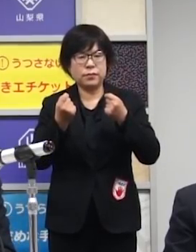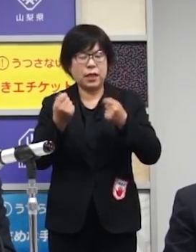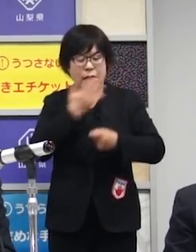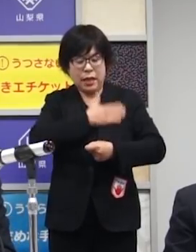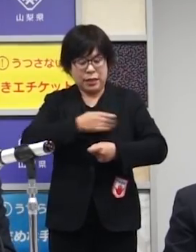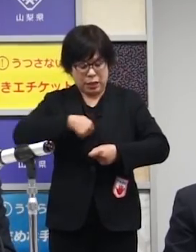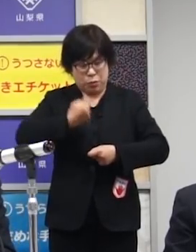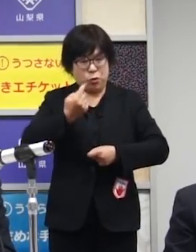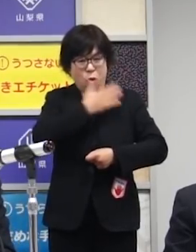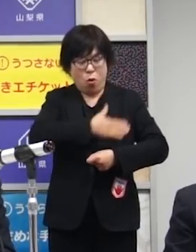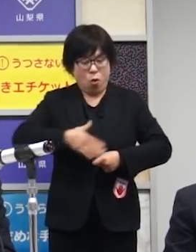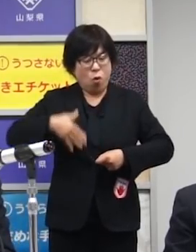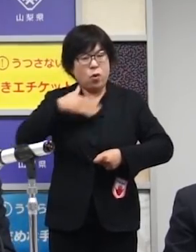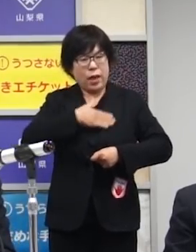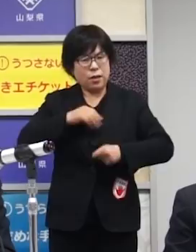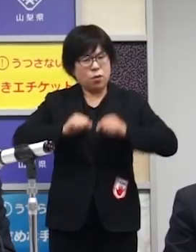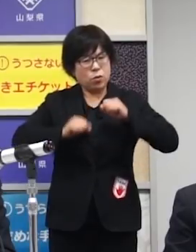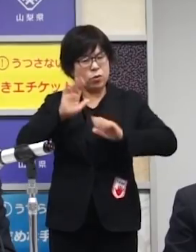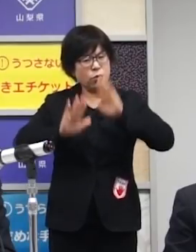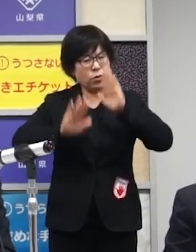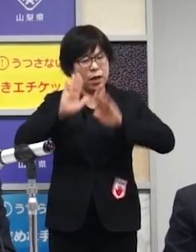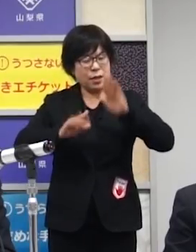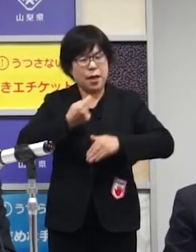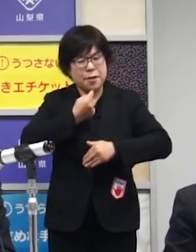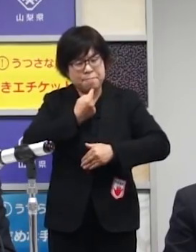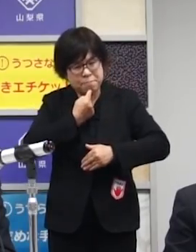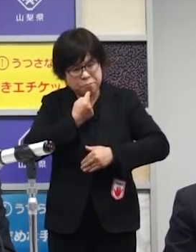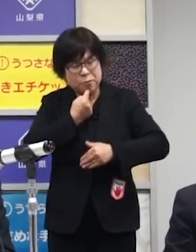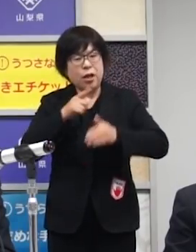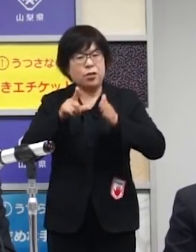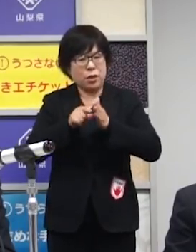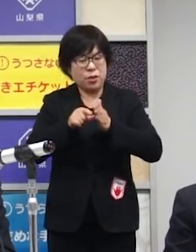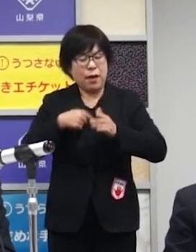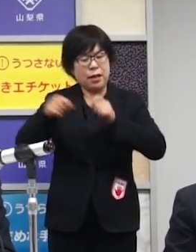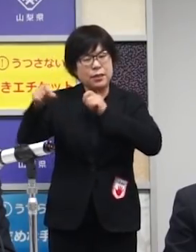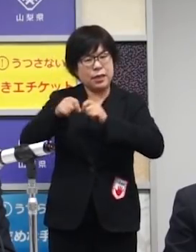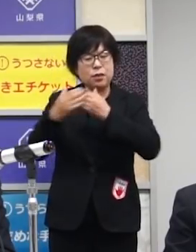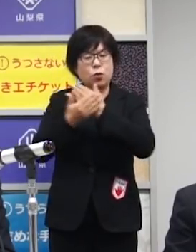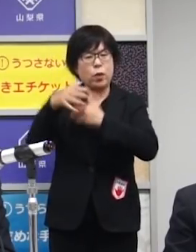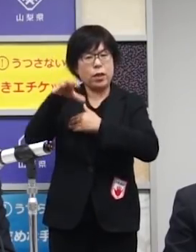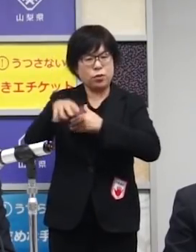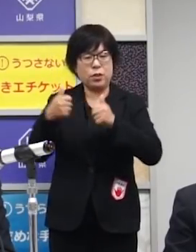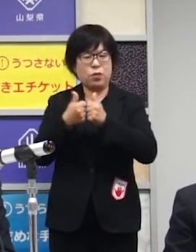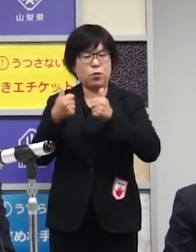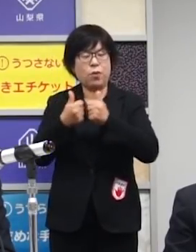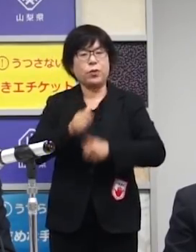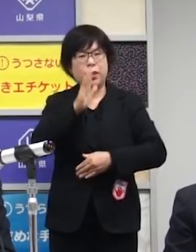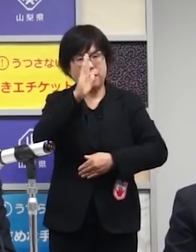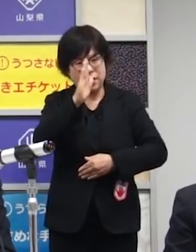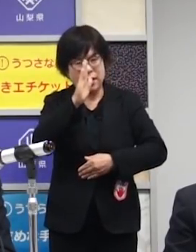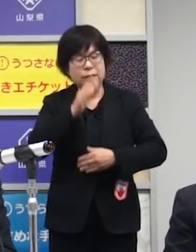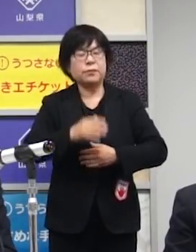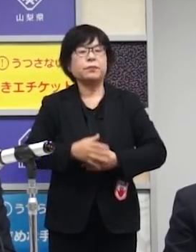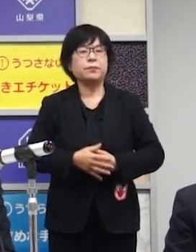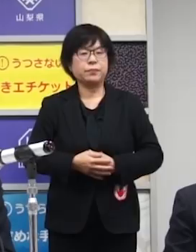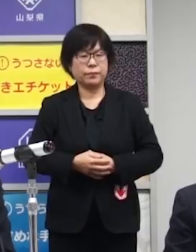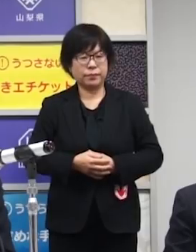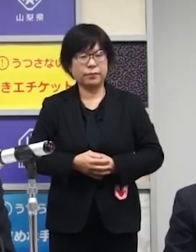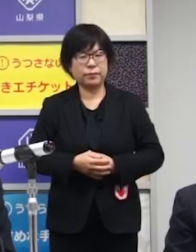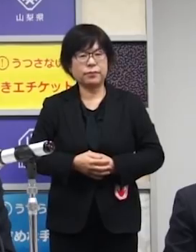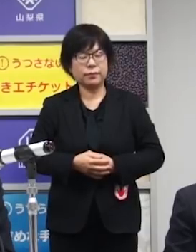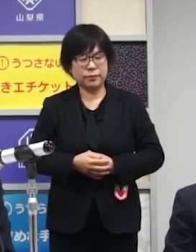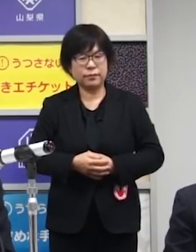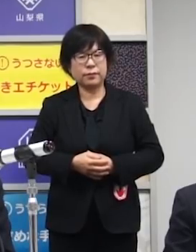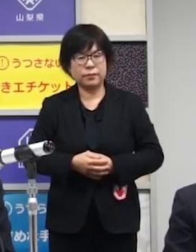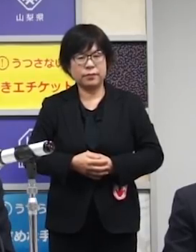健康状態にご不安のある方は、ぜひ、最寄りの保健所に、ご相談をいただきたく思います。何より